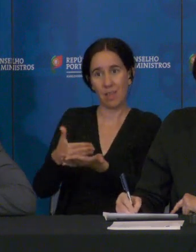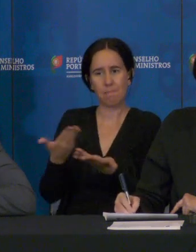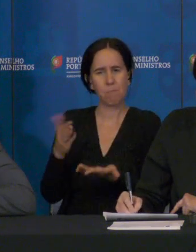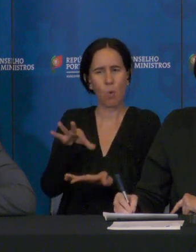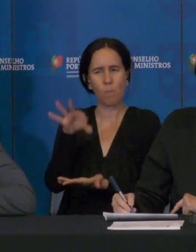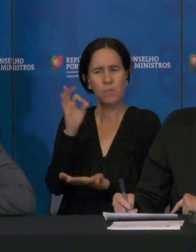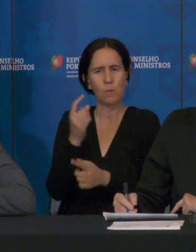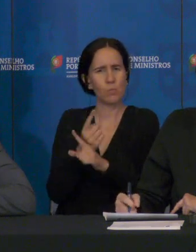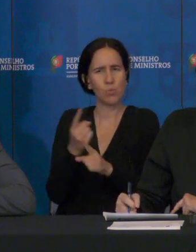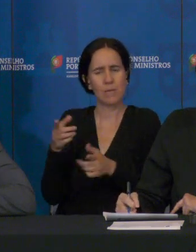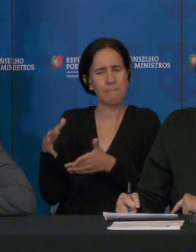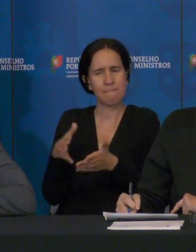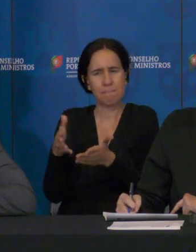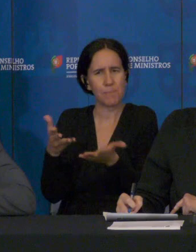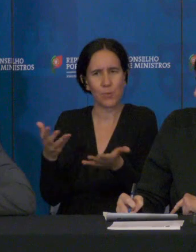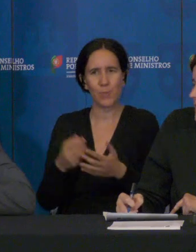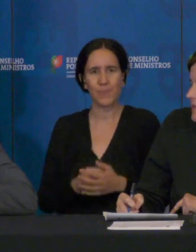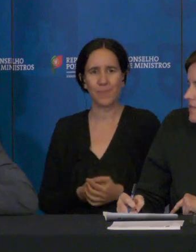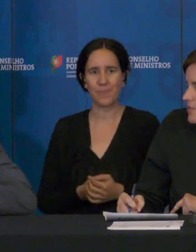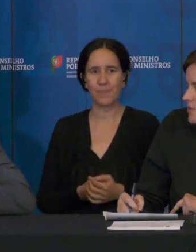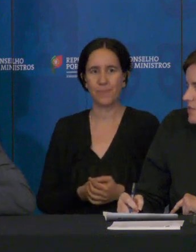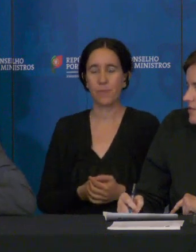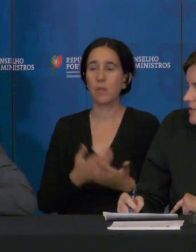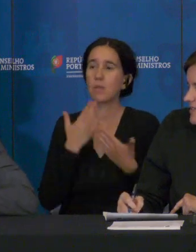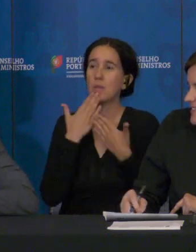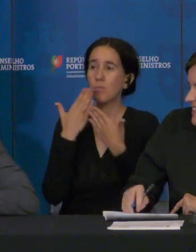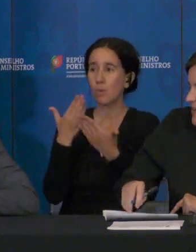optar então por este caminho? Muito obrigada,